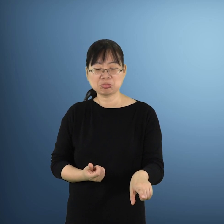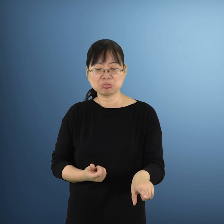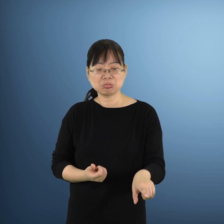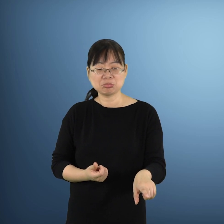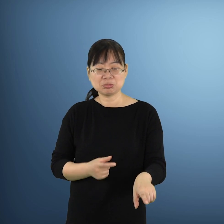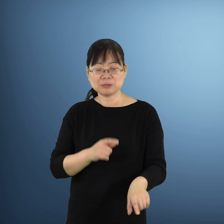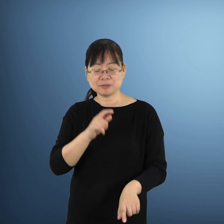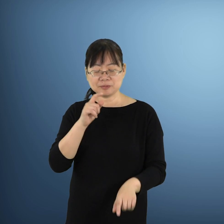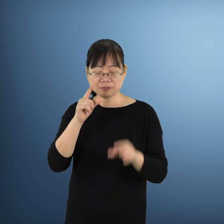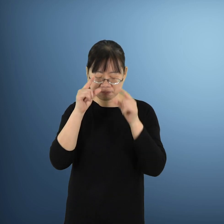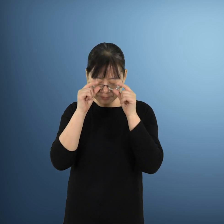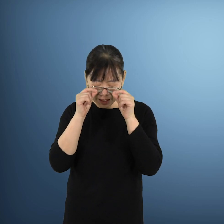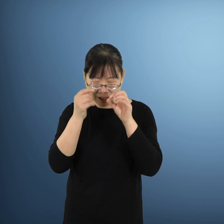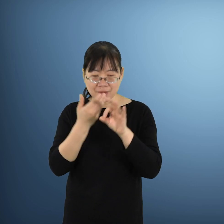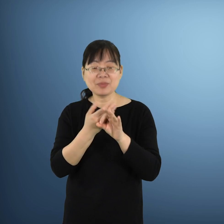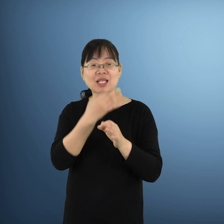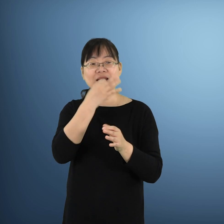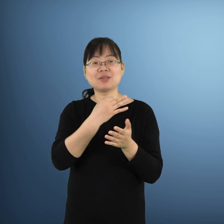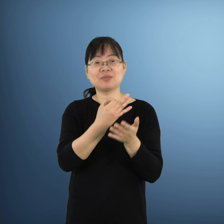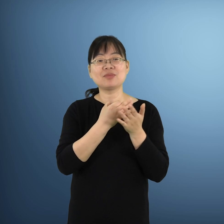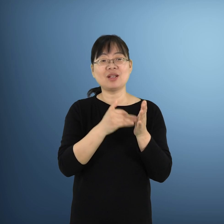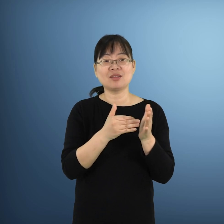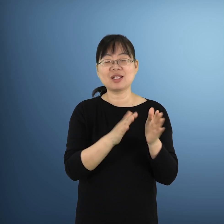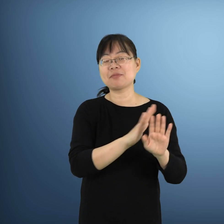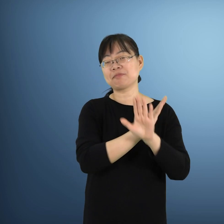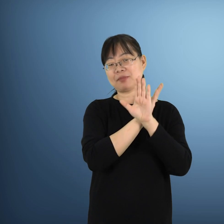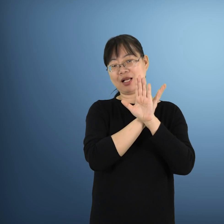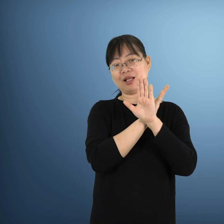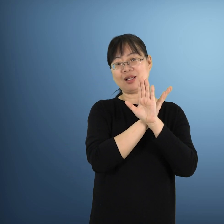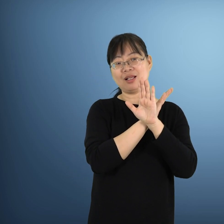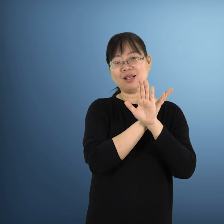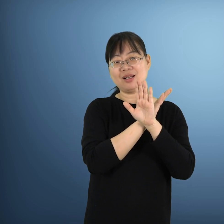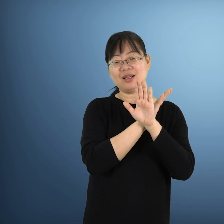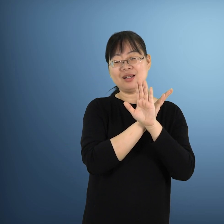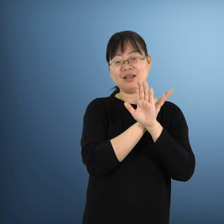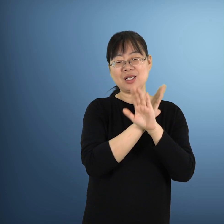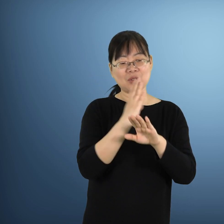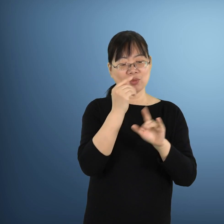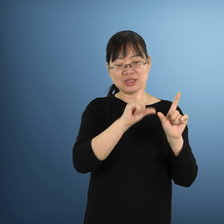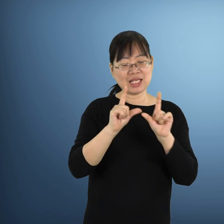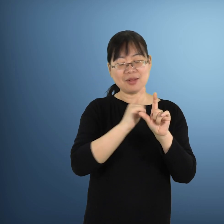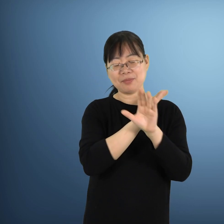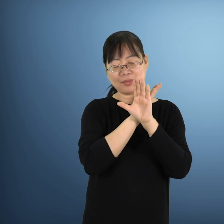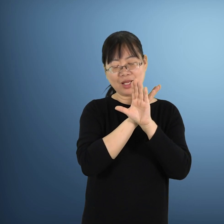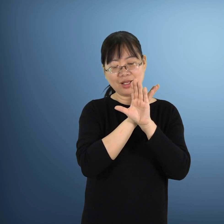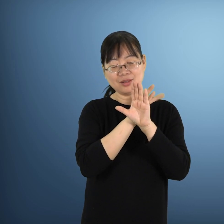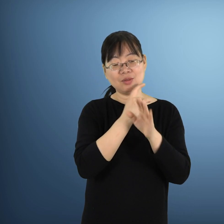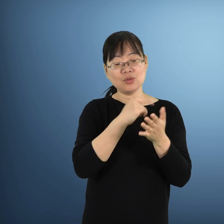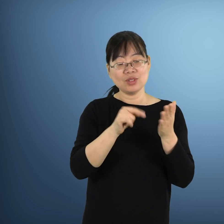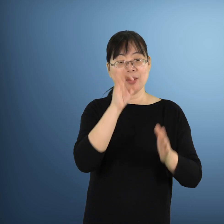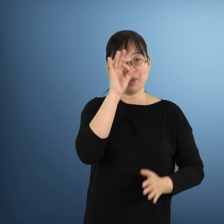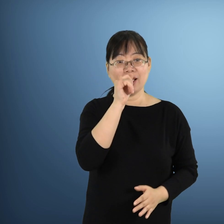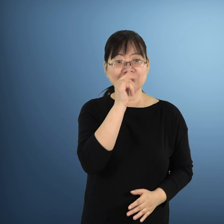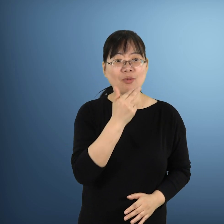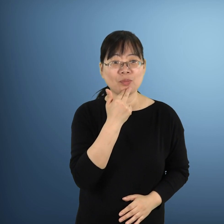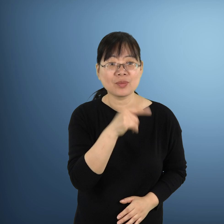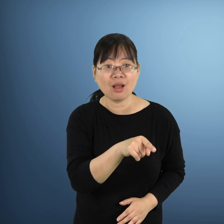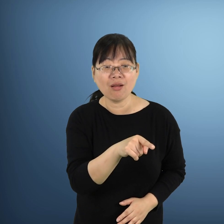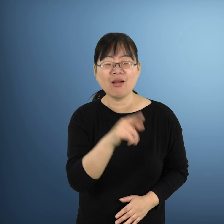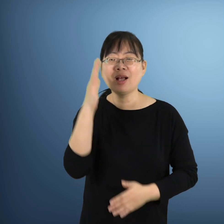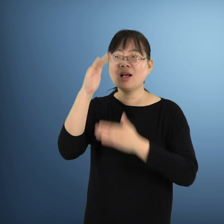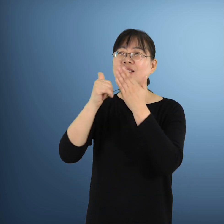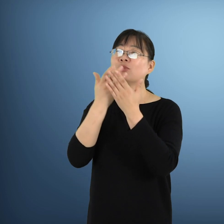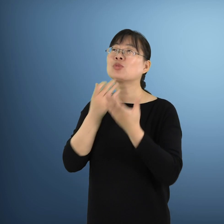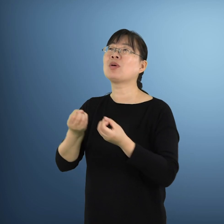생기는데 안 하기로 하는 거예요. 그렇게 안 살기로 하는 겁니다. 그러면 손해봐요, 안 봐요?